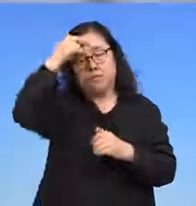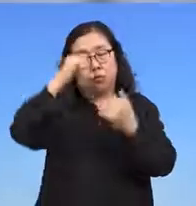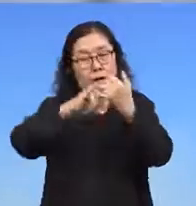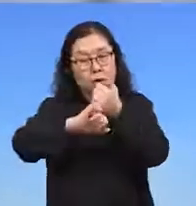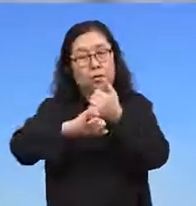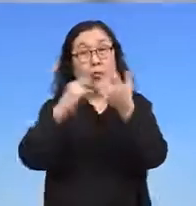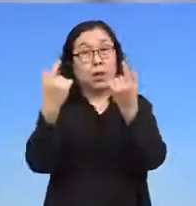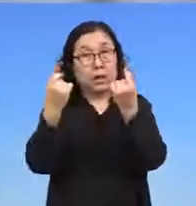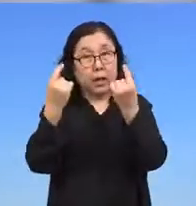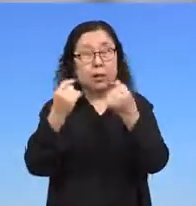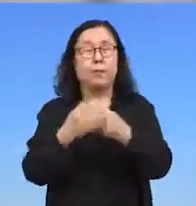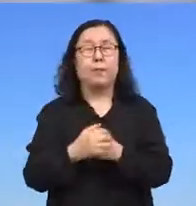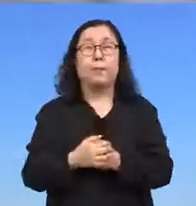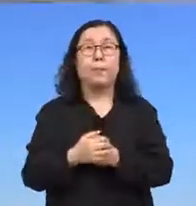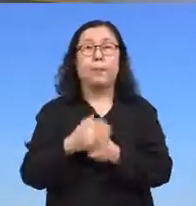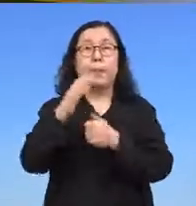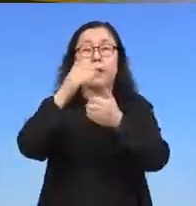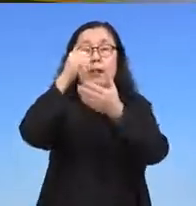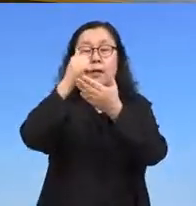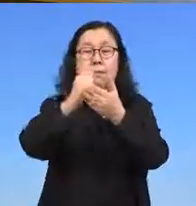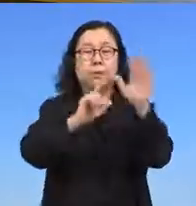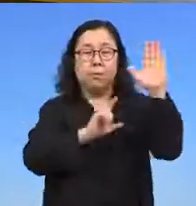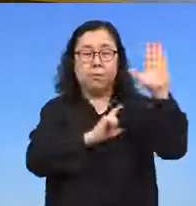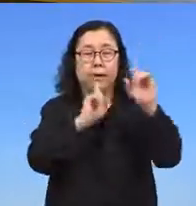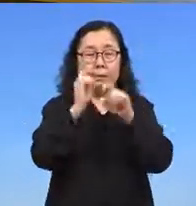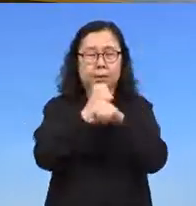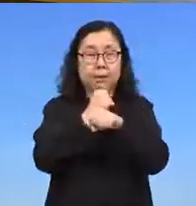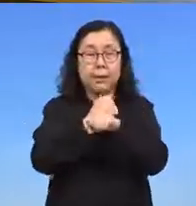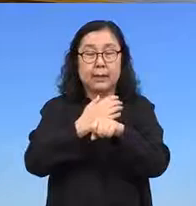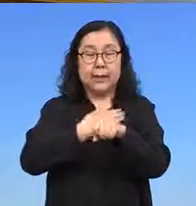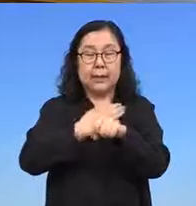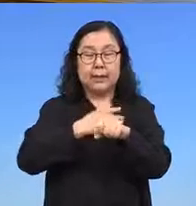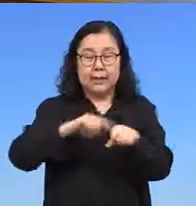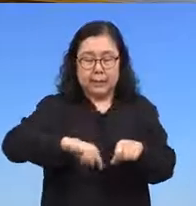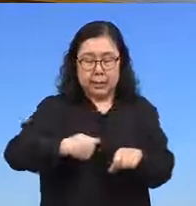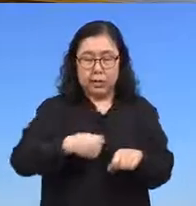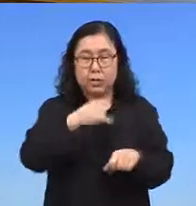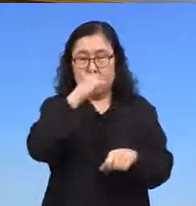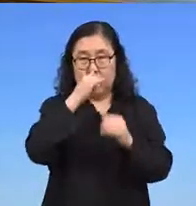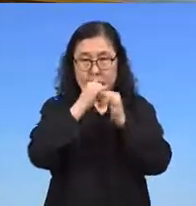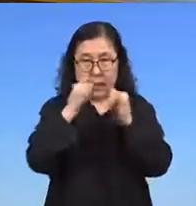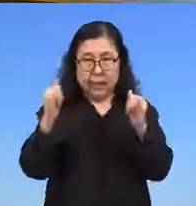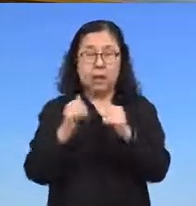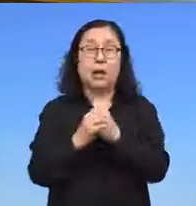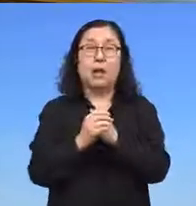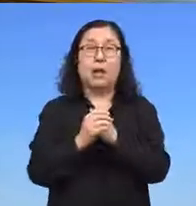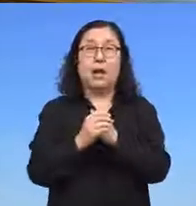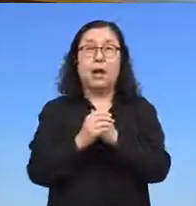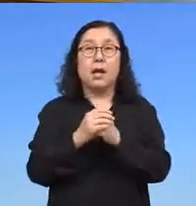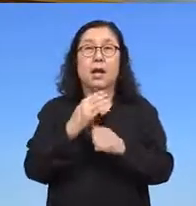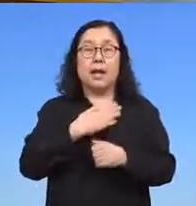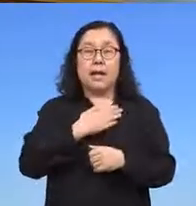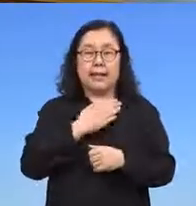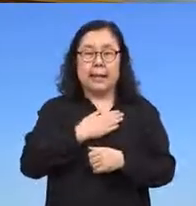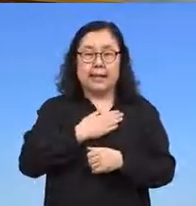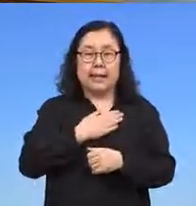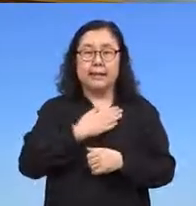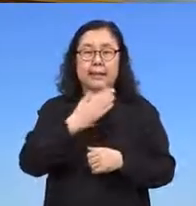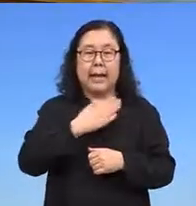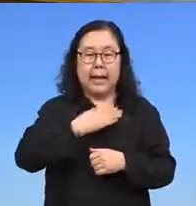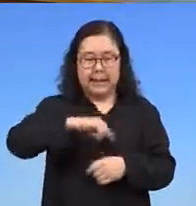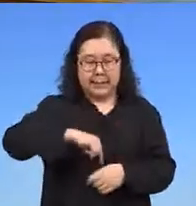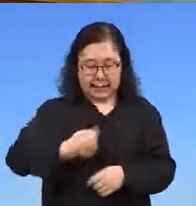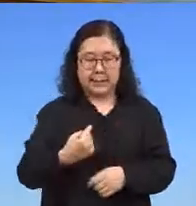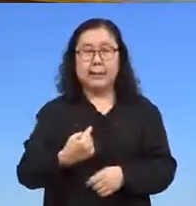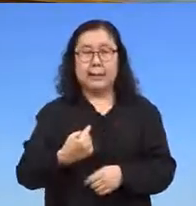마찬가지인데요. 출애굽기 3장 14절 하나님이 모세에게 이르시되 나는 스스로 있는 자이니라. I am